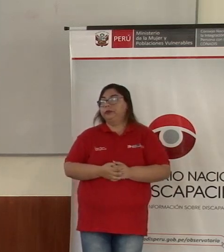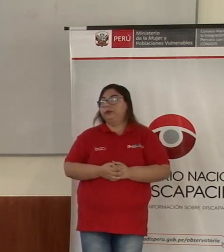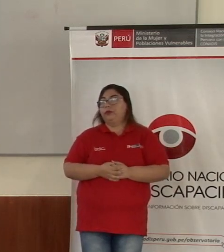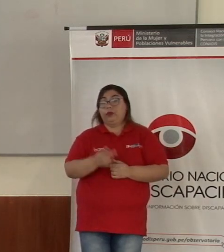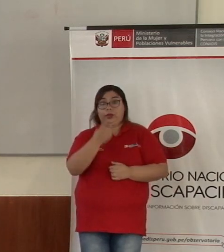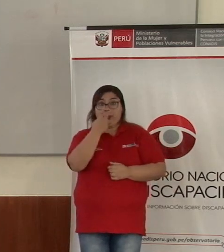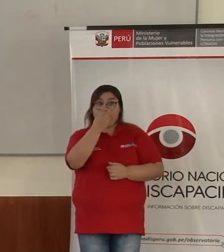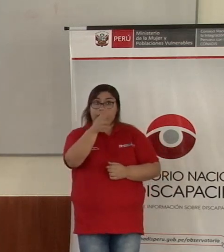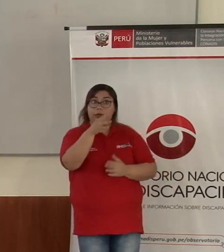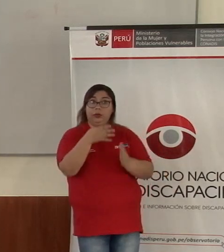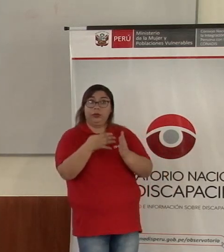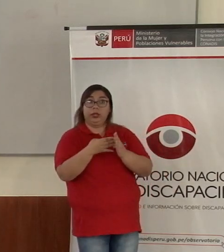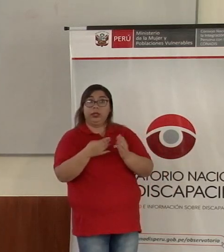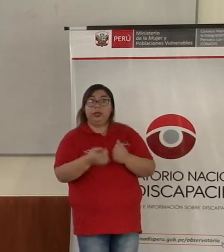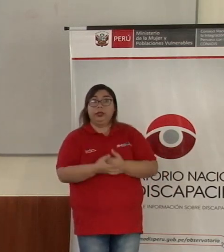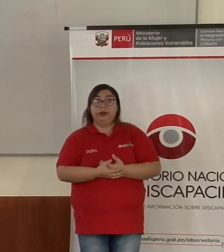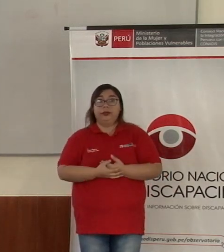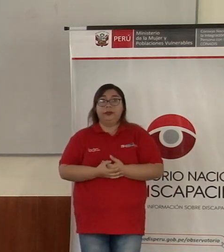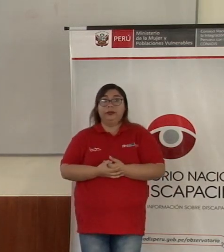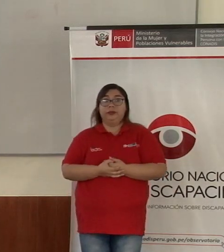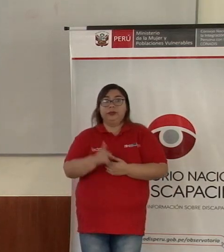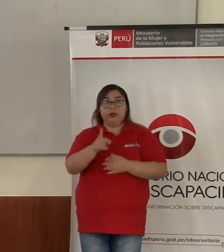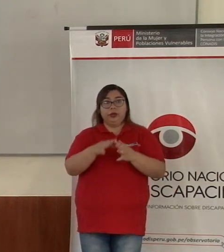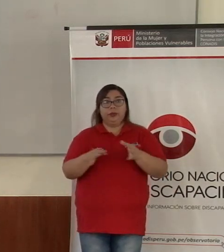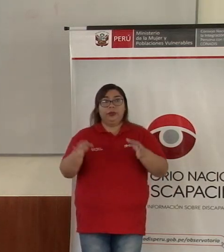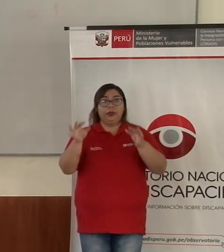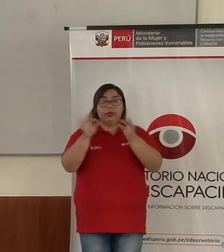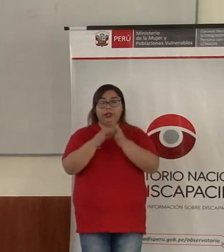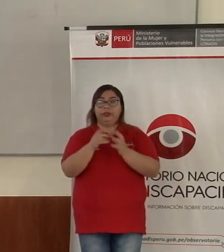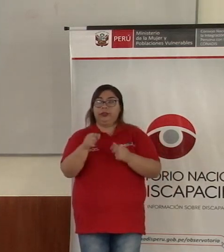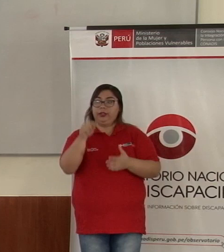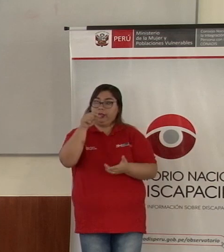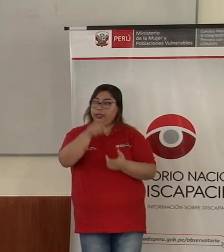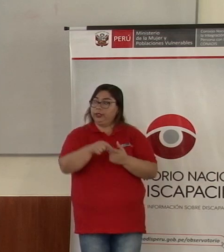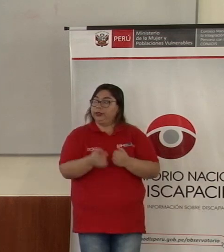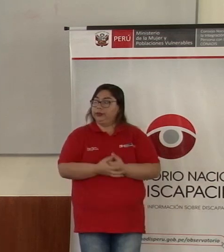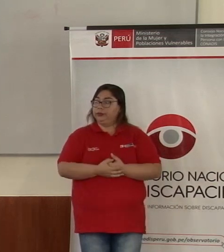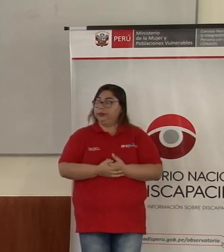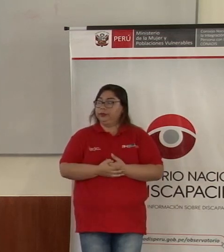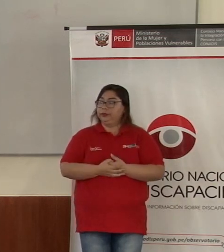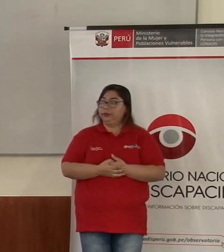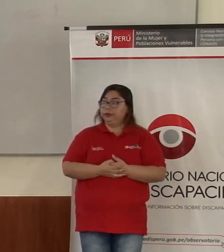¿Se dan cuenta lo importante que es?